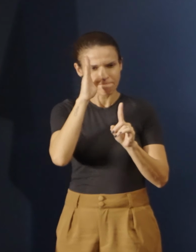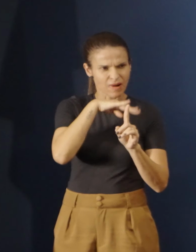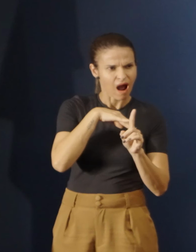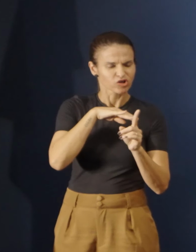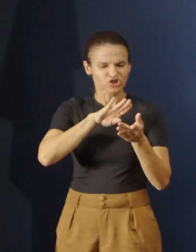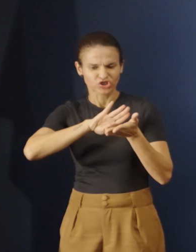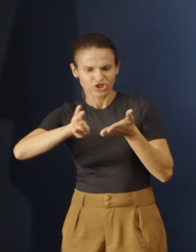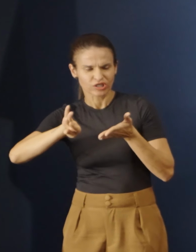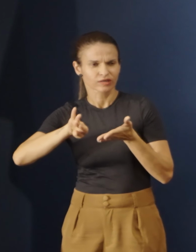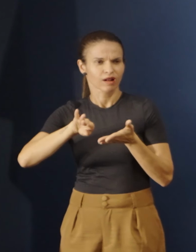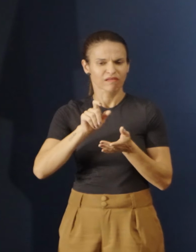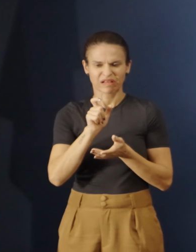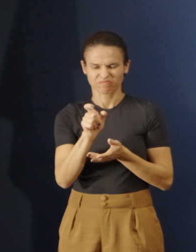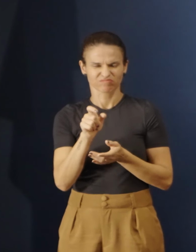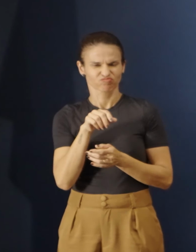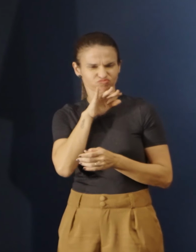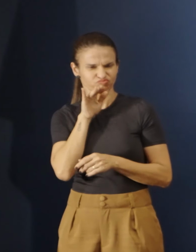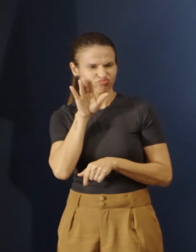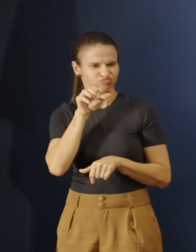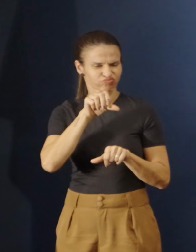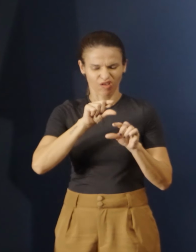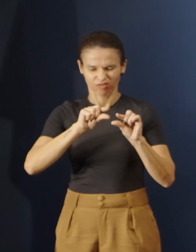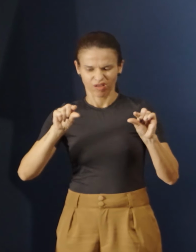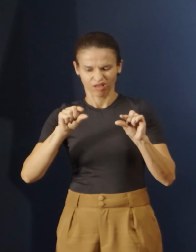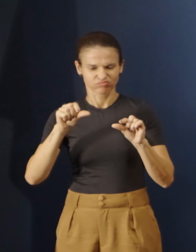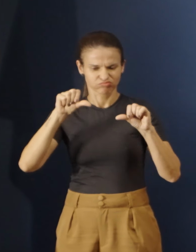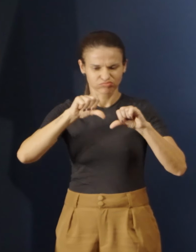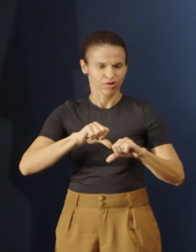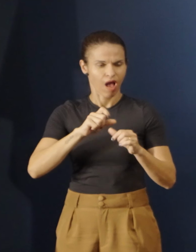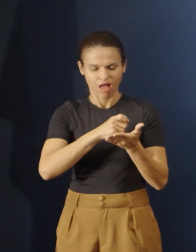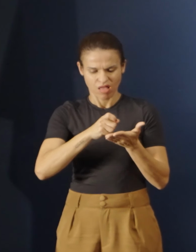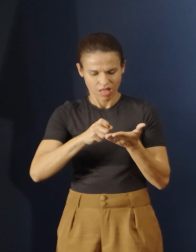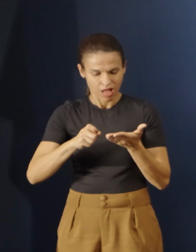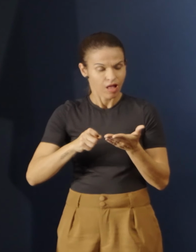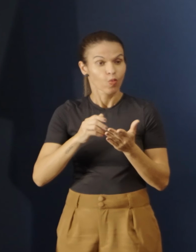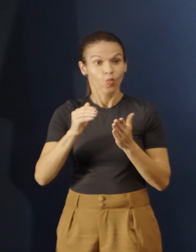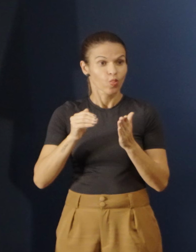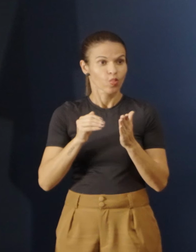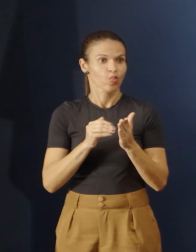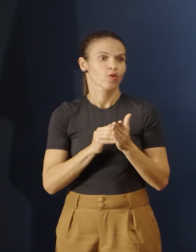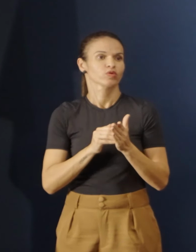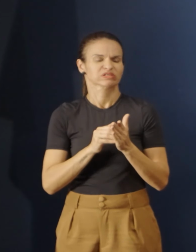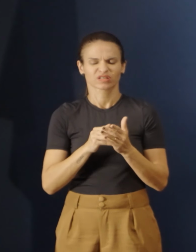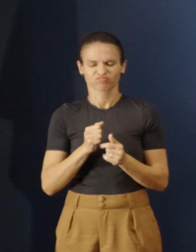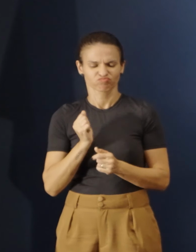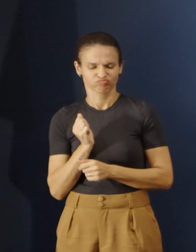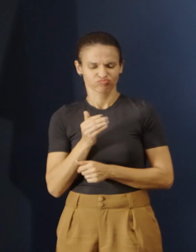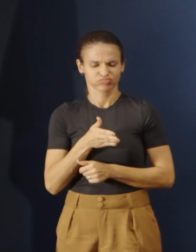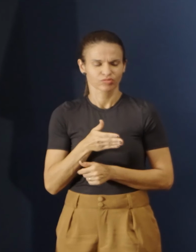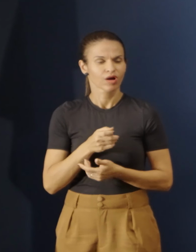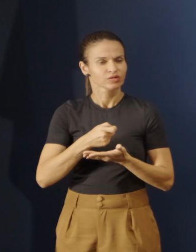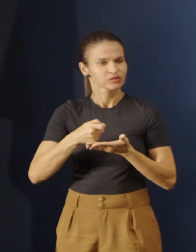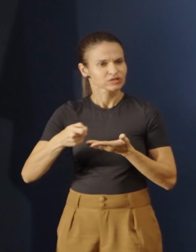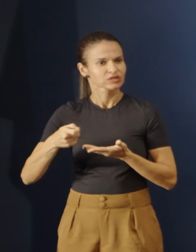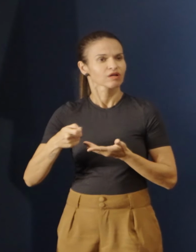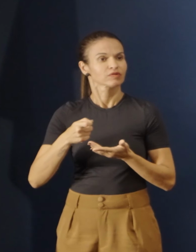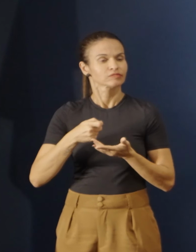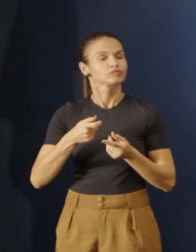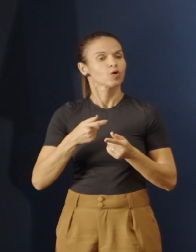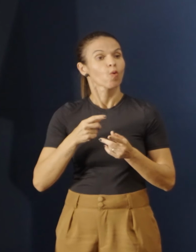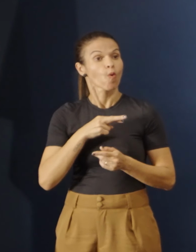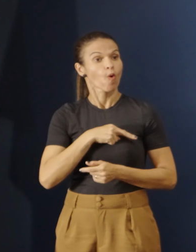isso. Mas essa palavra não vale nada, essa frase é uma porcaria, rabisca tudo, faz, desculpa o termo, isso aqui tá uma merda. Escreve o Rosário Fusco escrevendo sobre